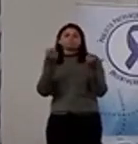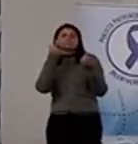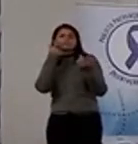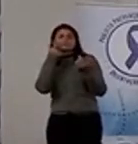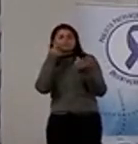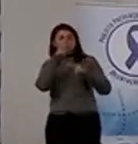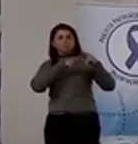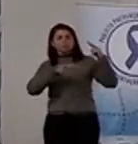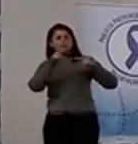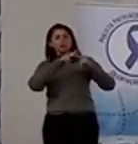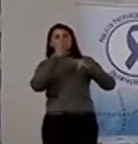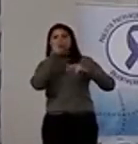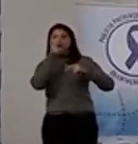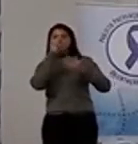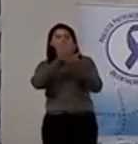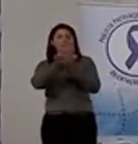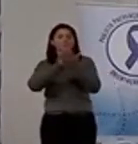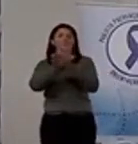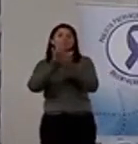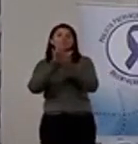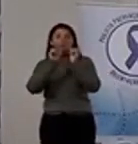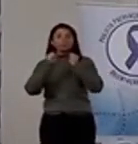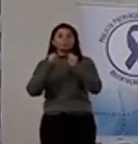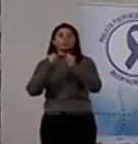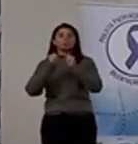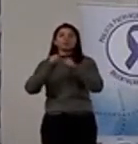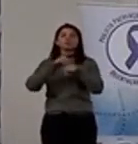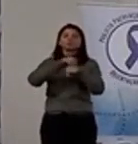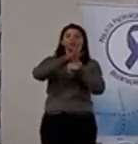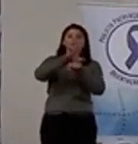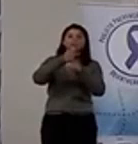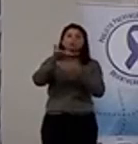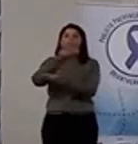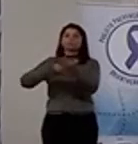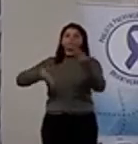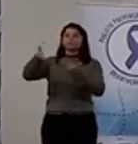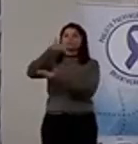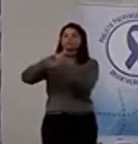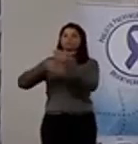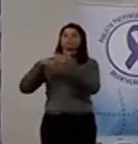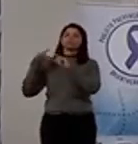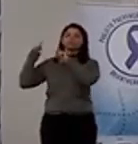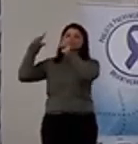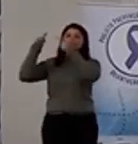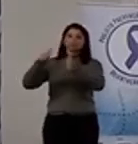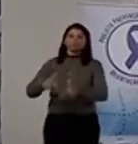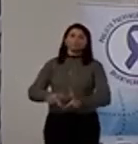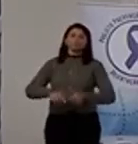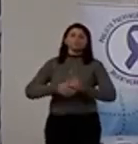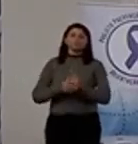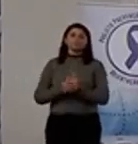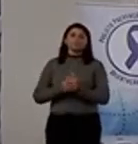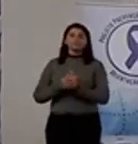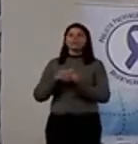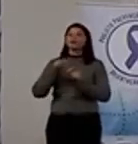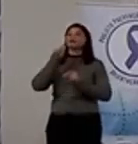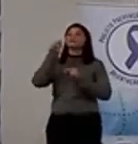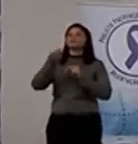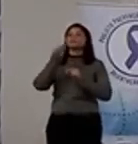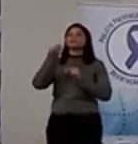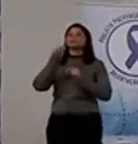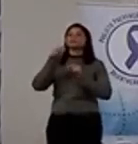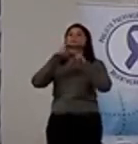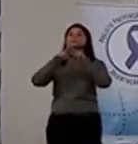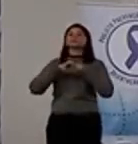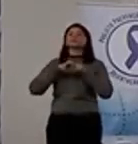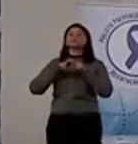ter a mutação e passar para outra geração, e na outra geração essa mutação, ela se manifestar. Então, é por isso que a investigação genética, você